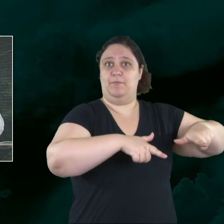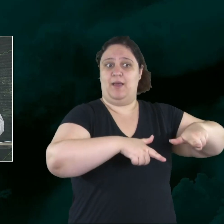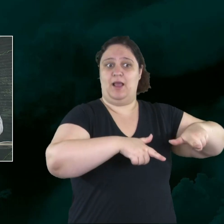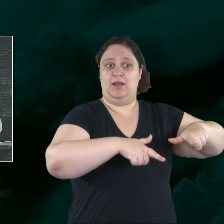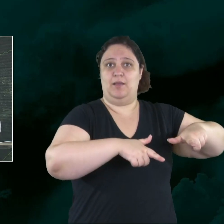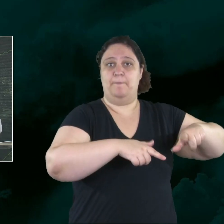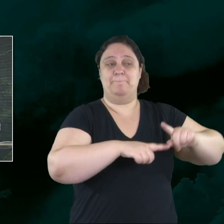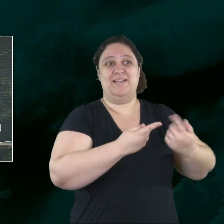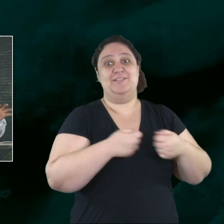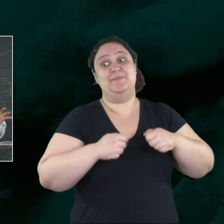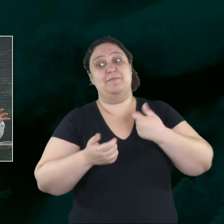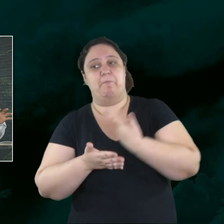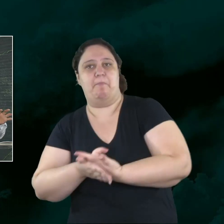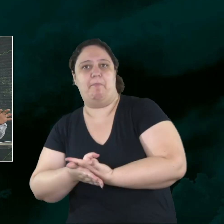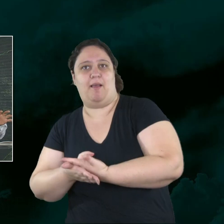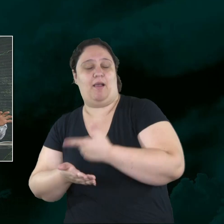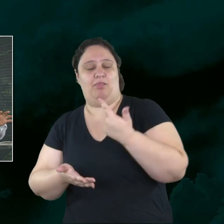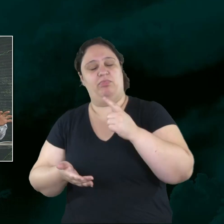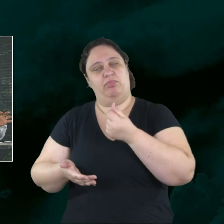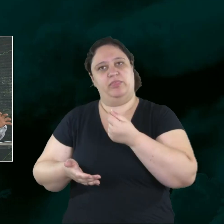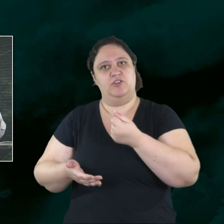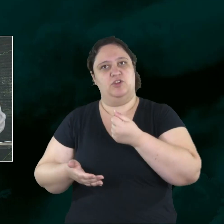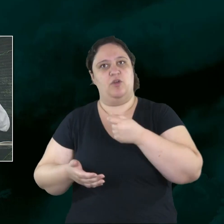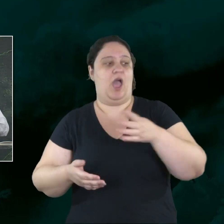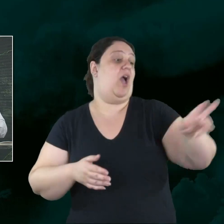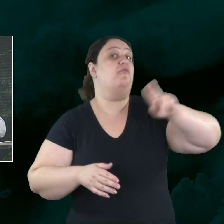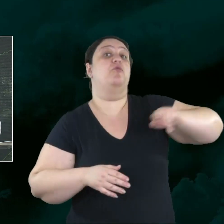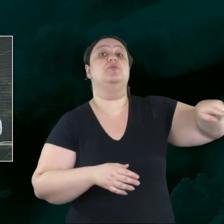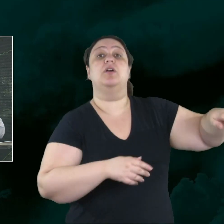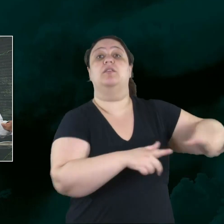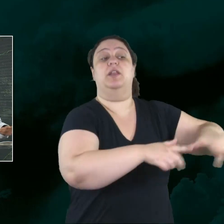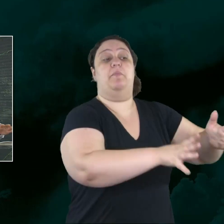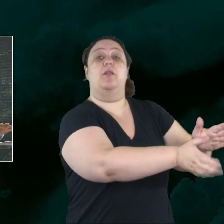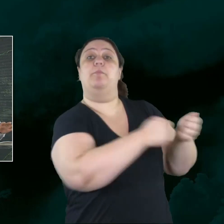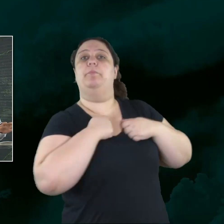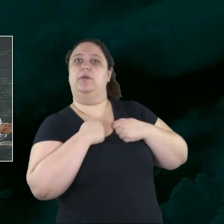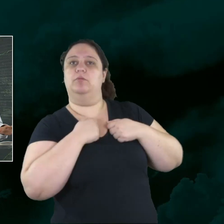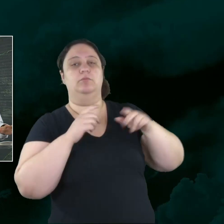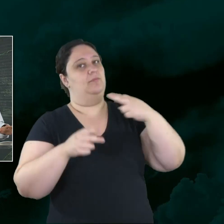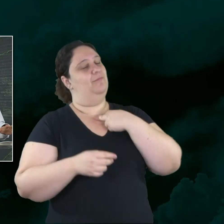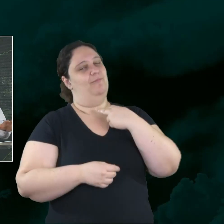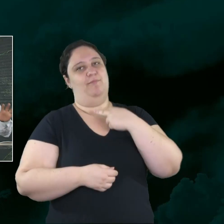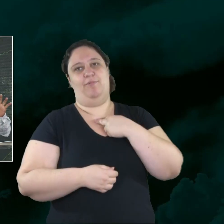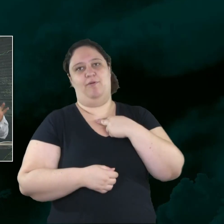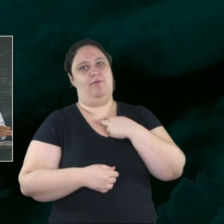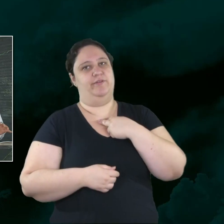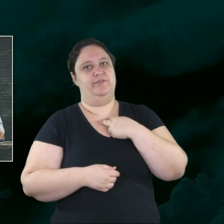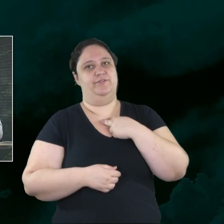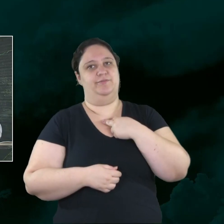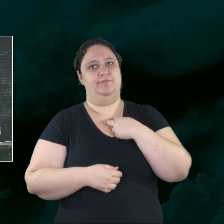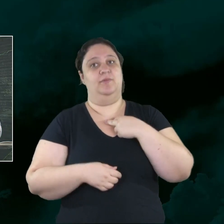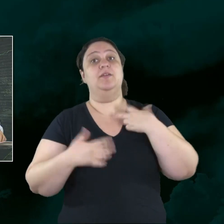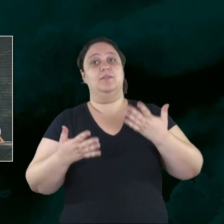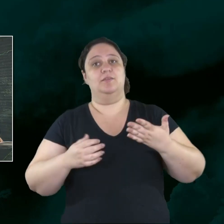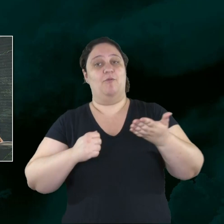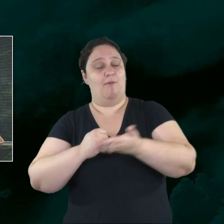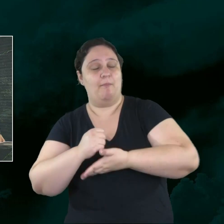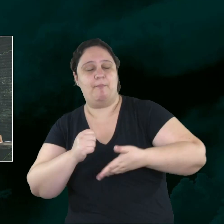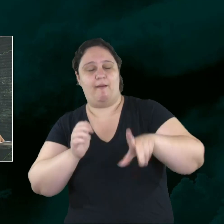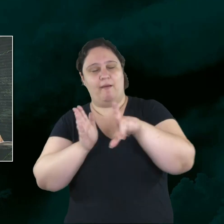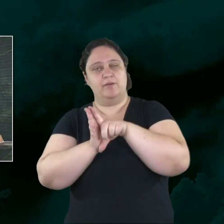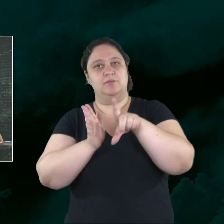tem muitas coisas na nossa legislação, para não dizer que toda a base da legislação, né, ocidental